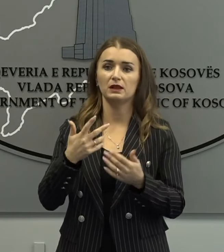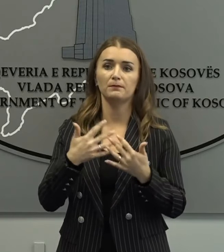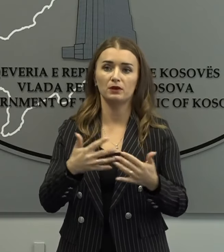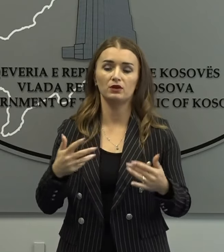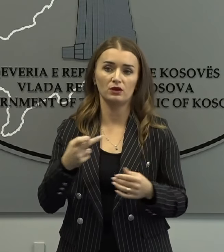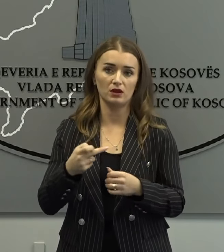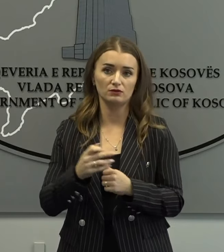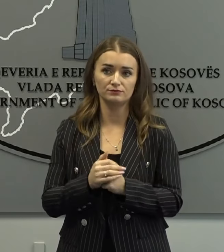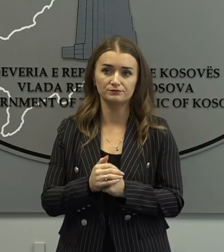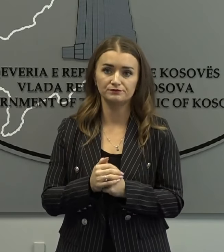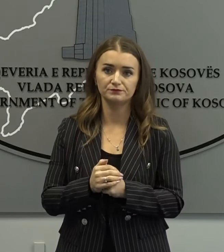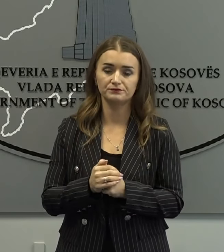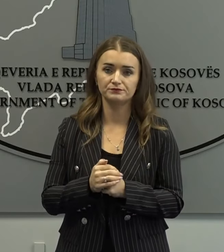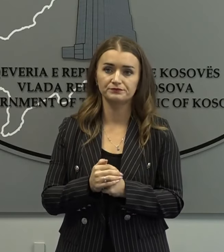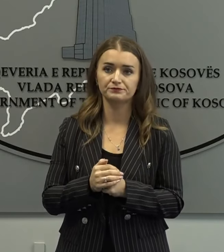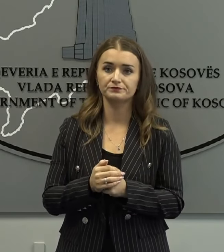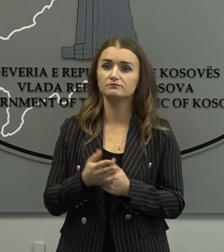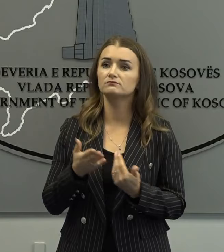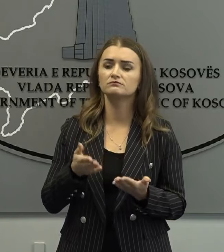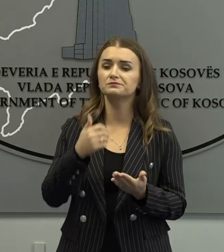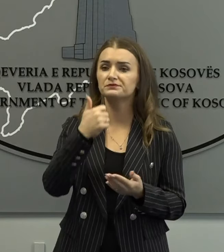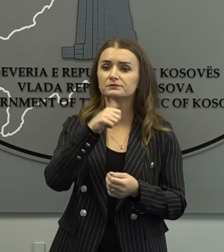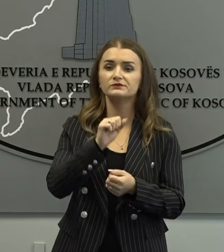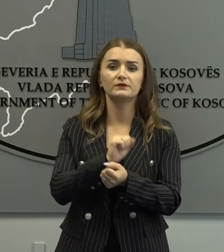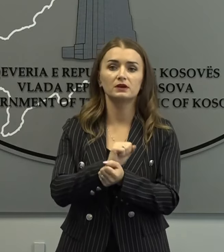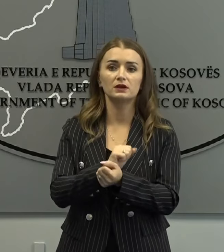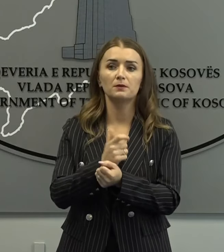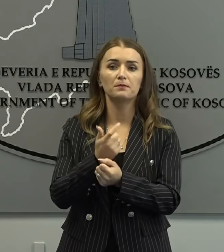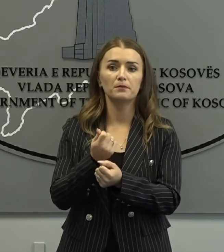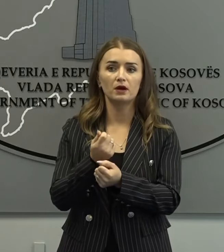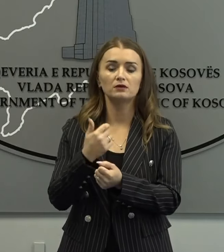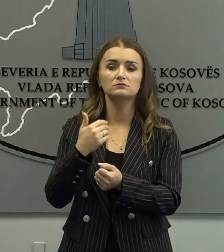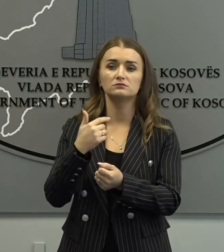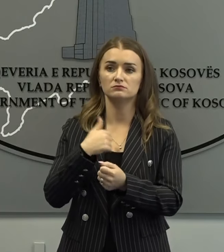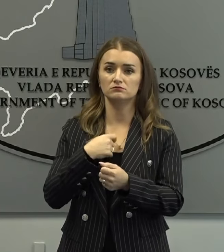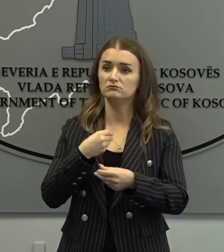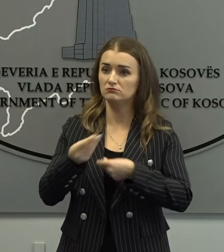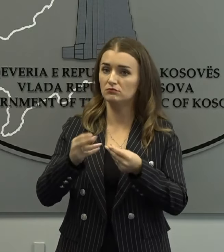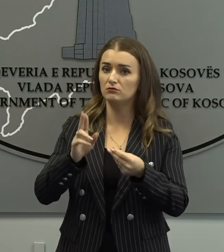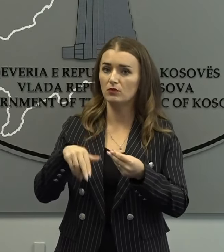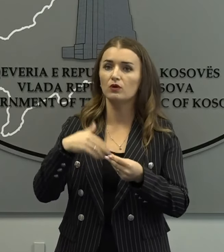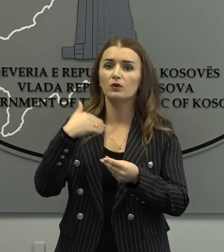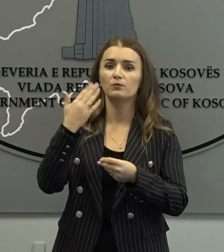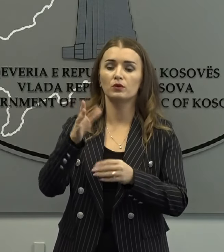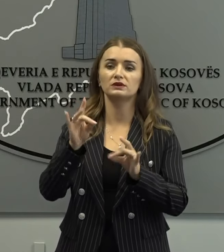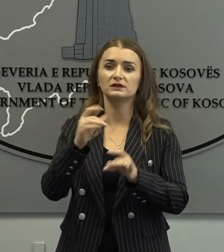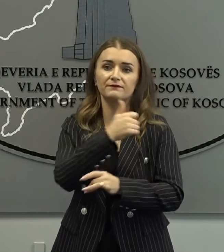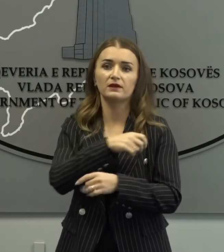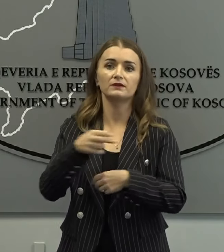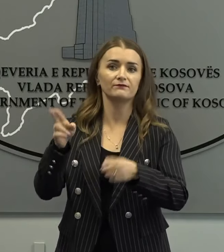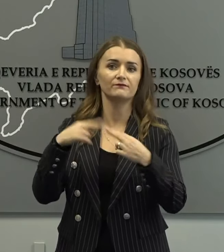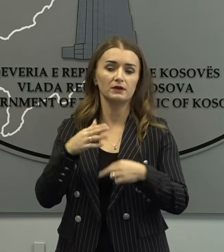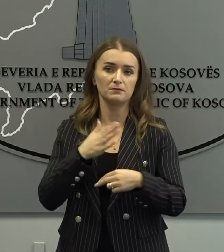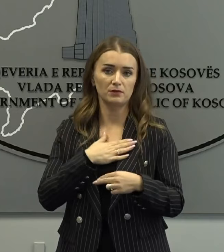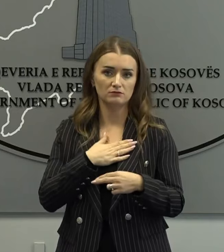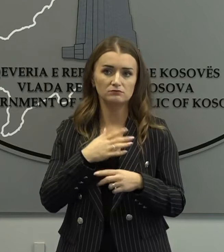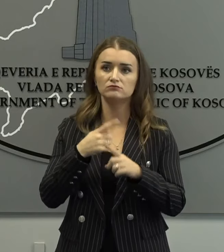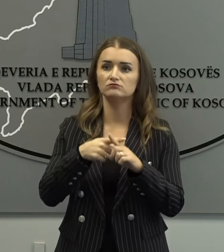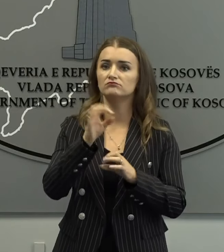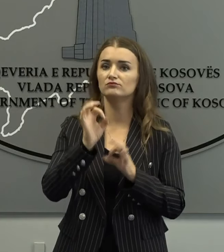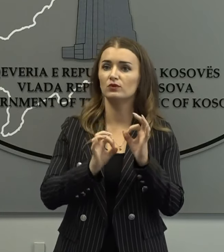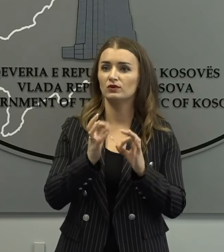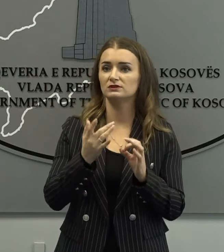në kupton që këto hua fillojnë të kthehen pas 10 viteve edhe atë menon një zakonisht atraktive të interesit